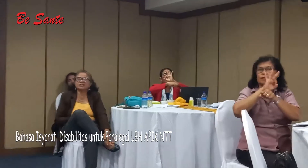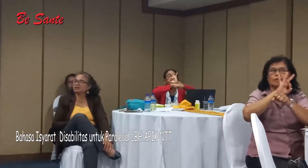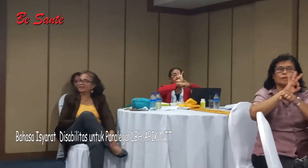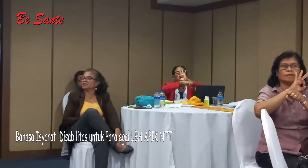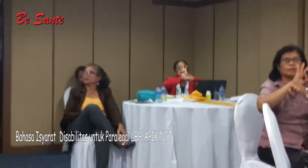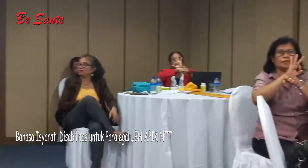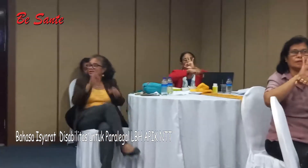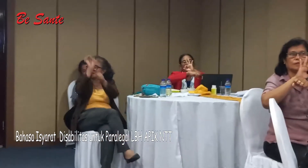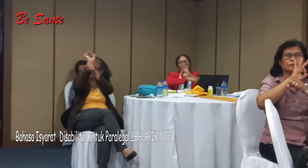Itu